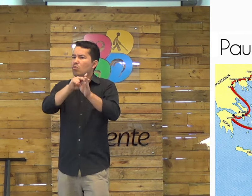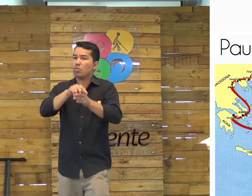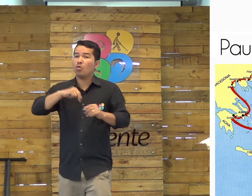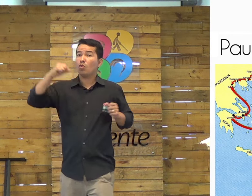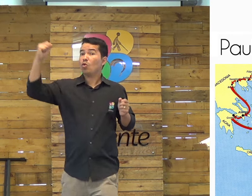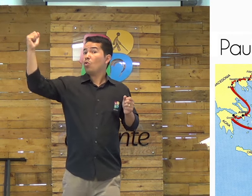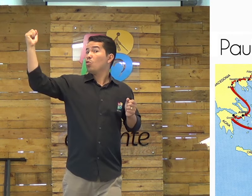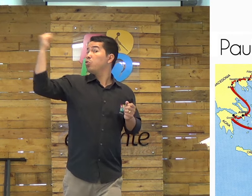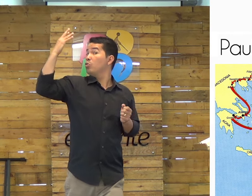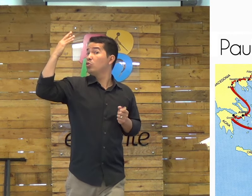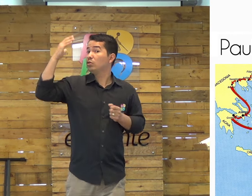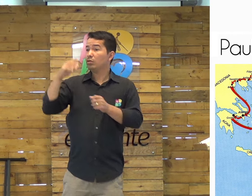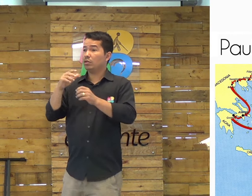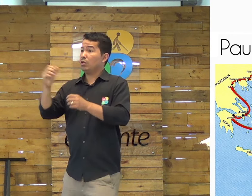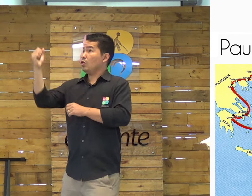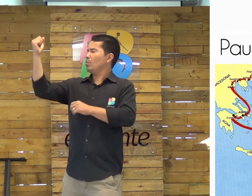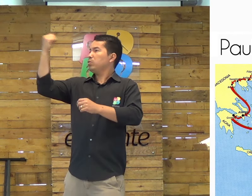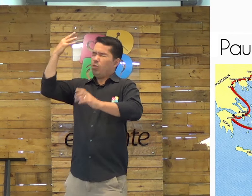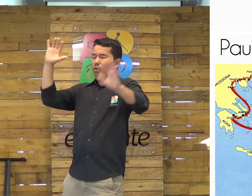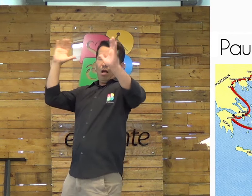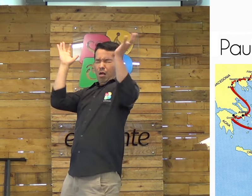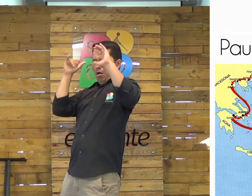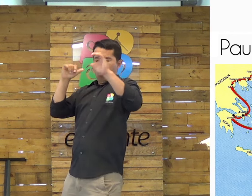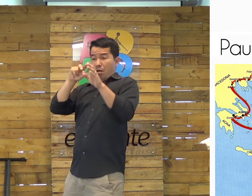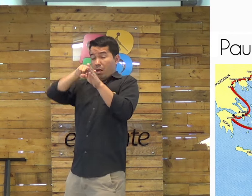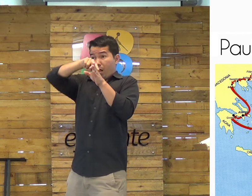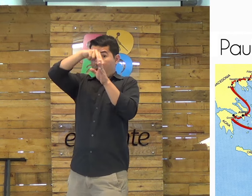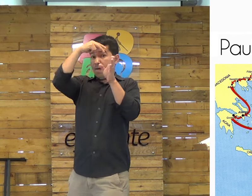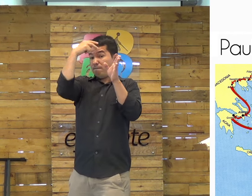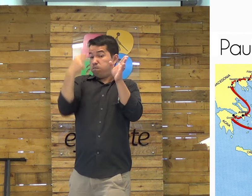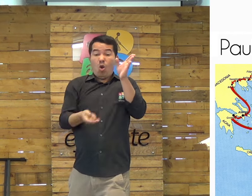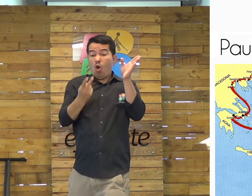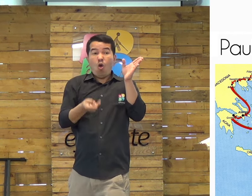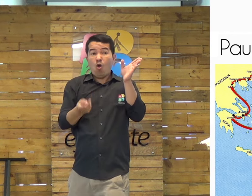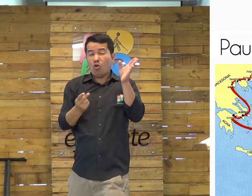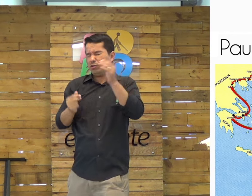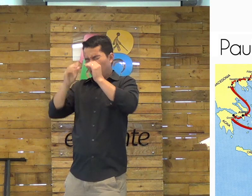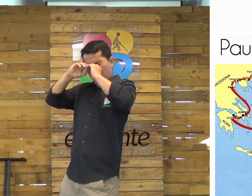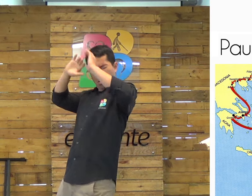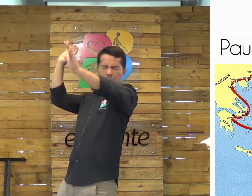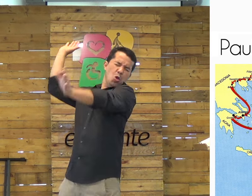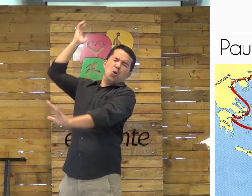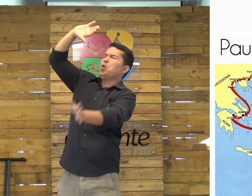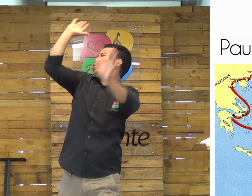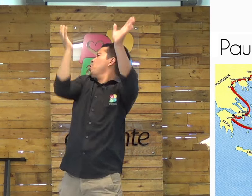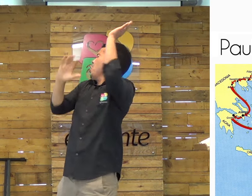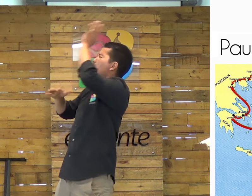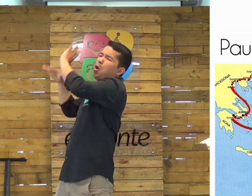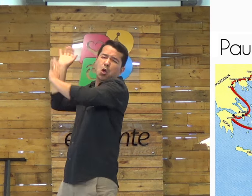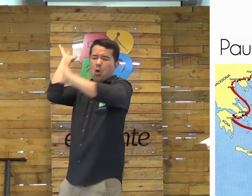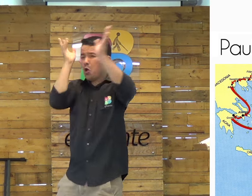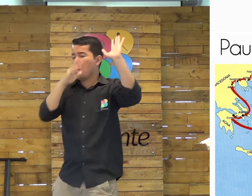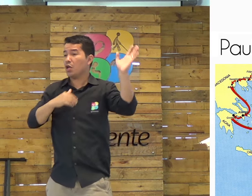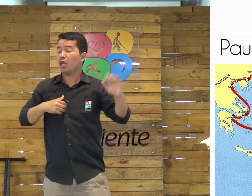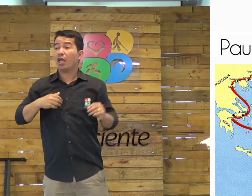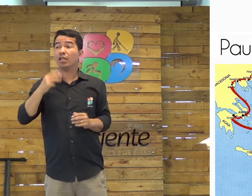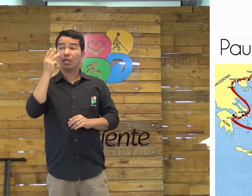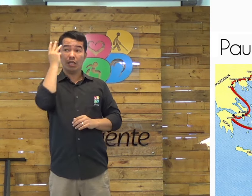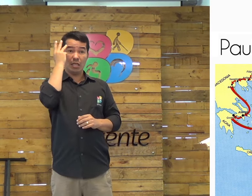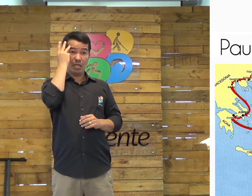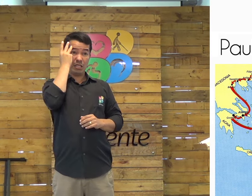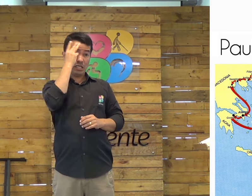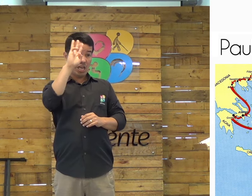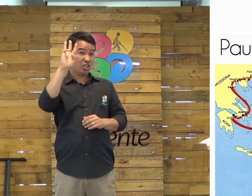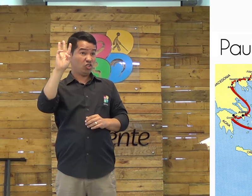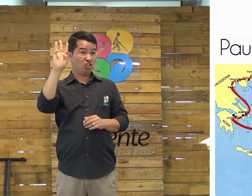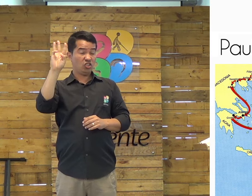né? Estava ali, de repente, uma luz forte acabou cegando ele caiu no cavalo. E ele ficou meio perdido ali na